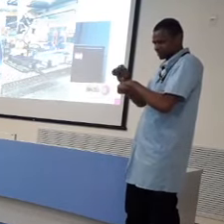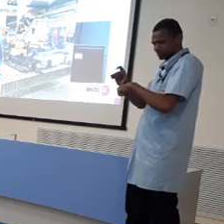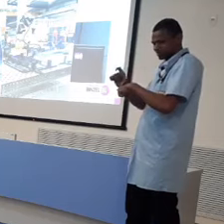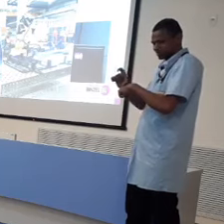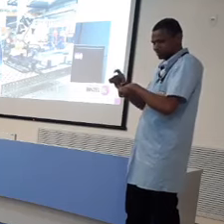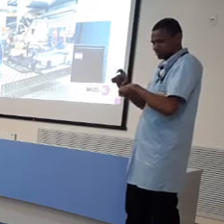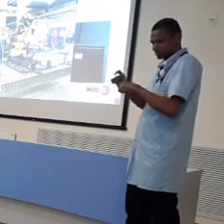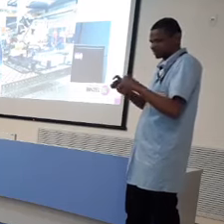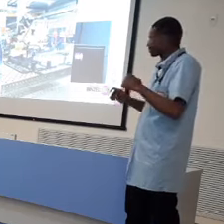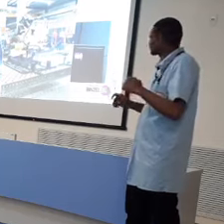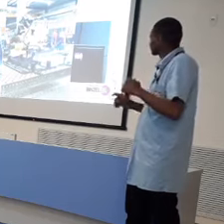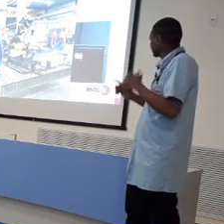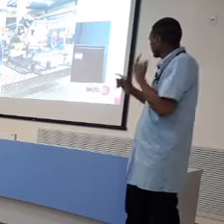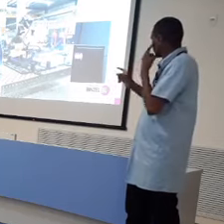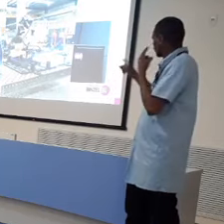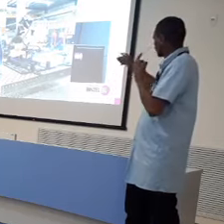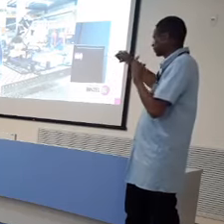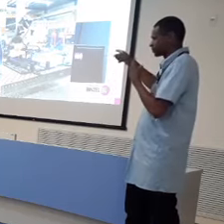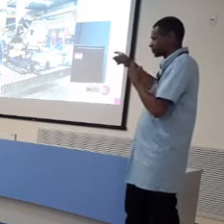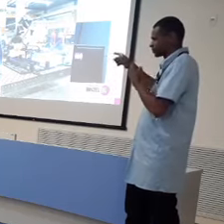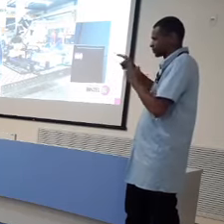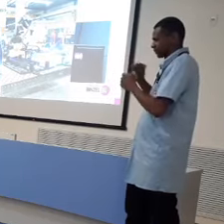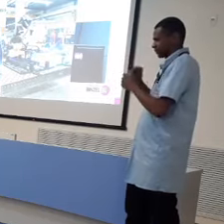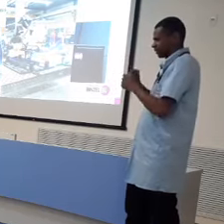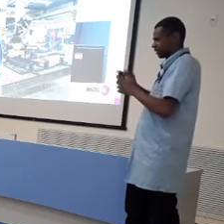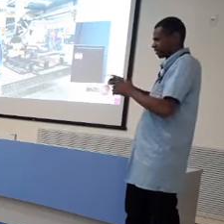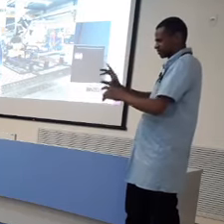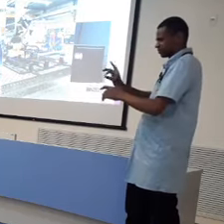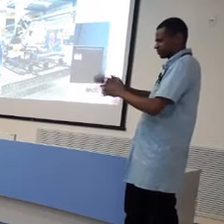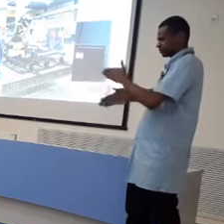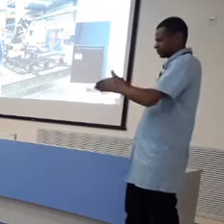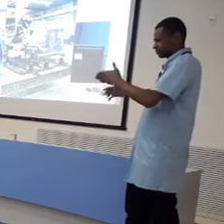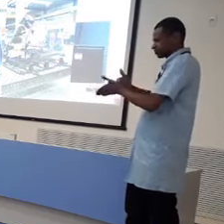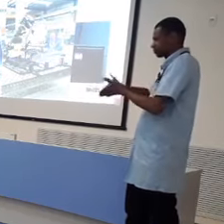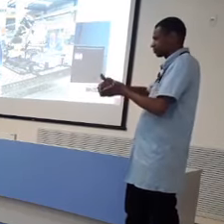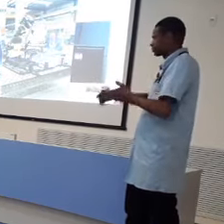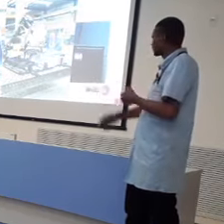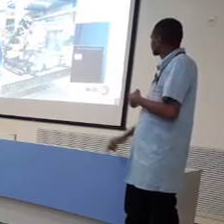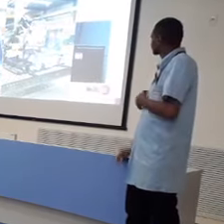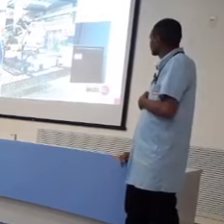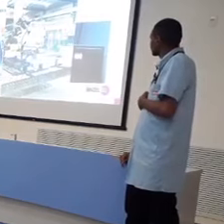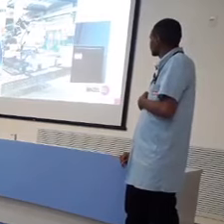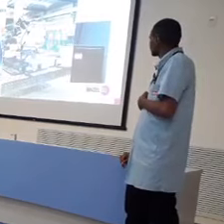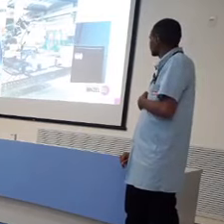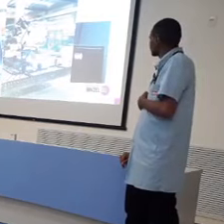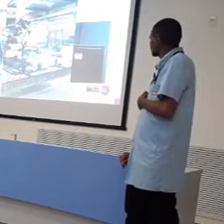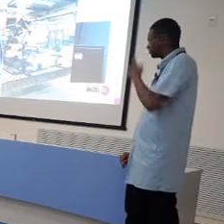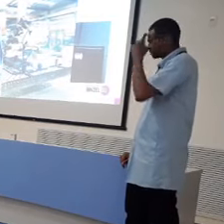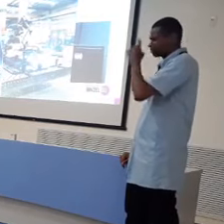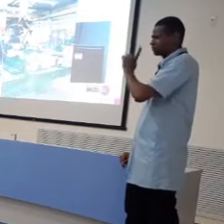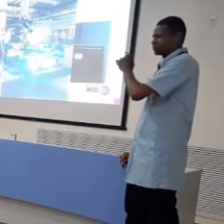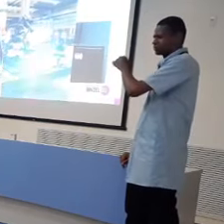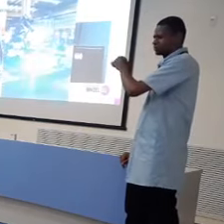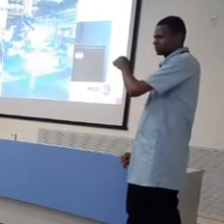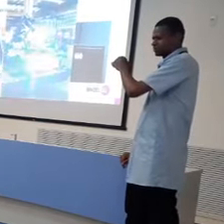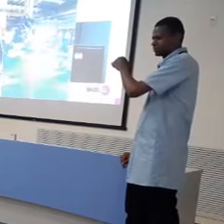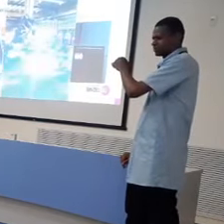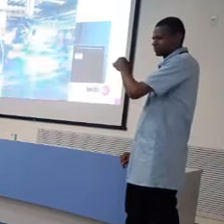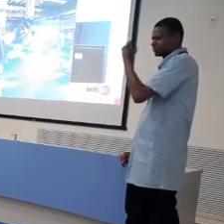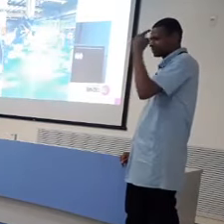suportava. Hoje a gente tem processos automatizados. Vocês veem, pessoal, que não é difícil fazer. Às vezes o cara fala,